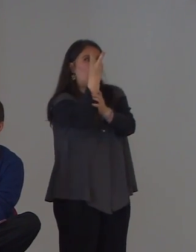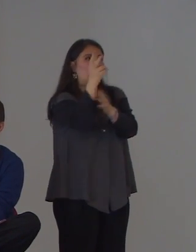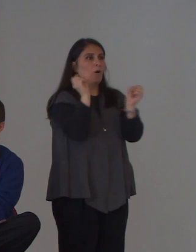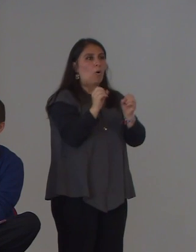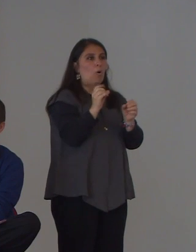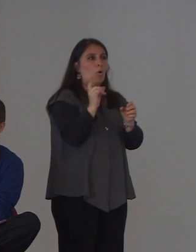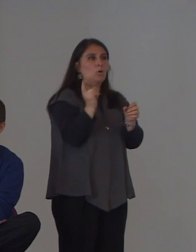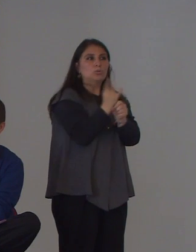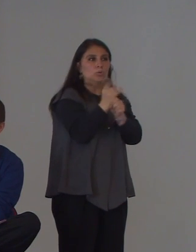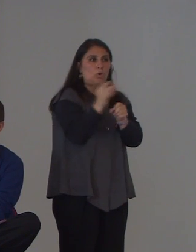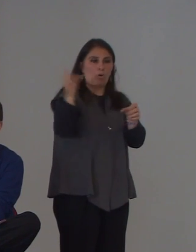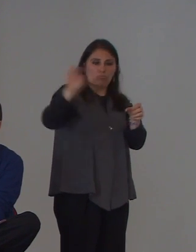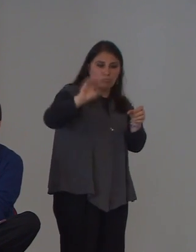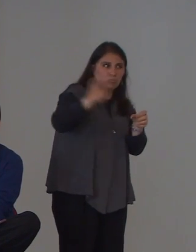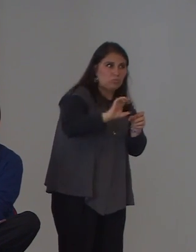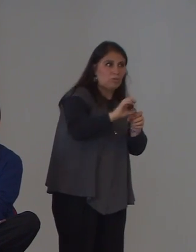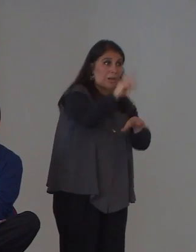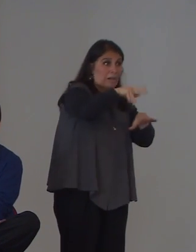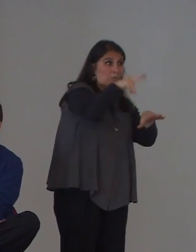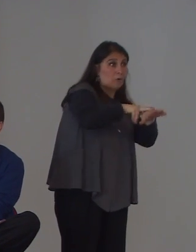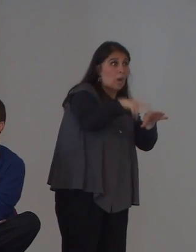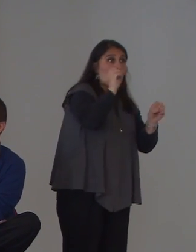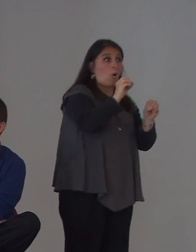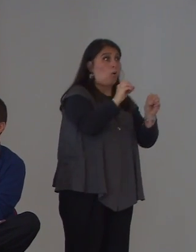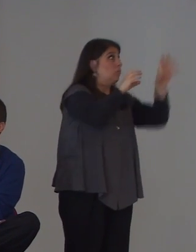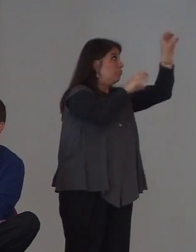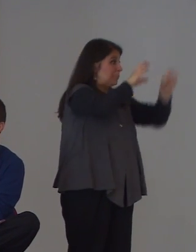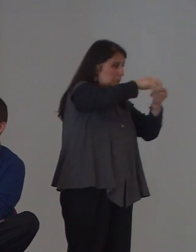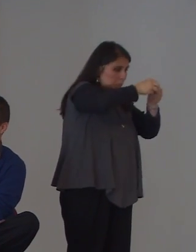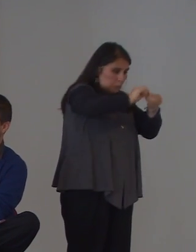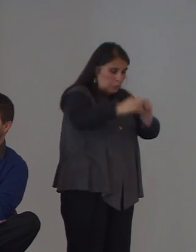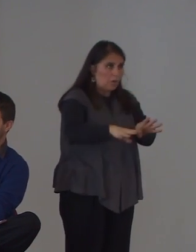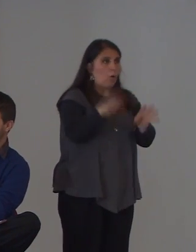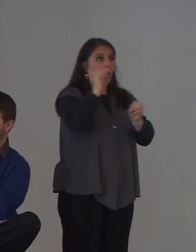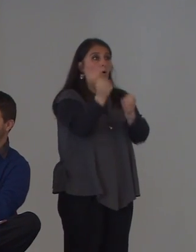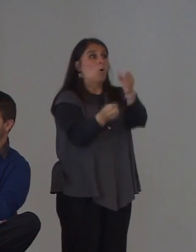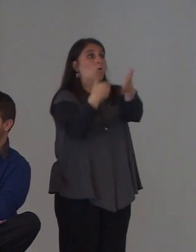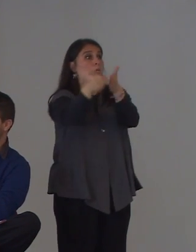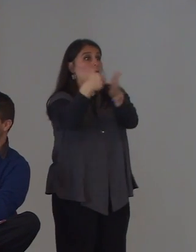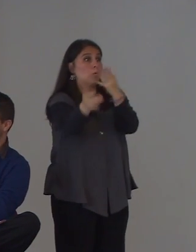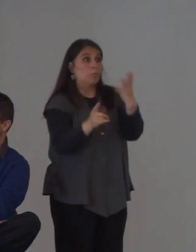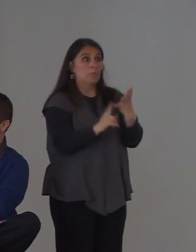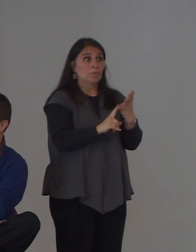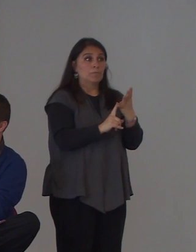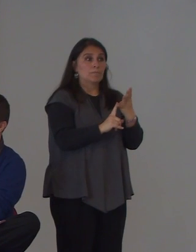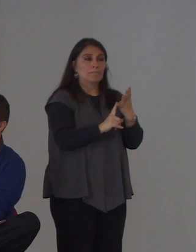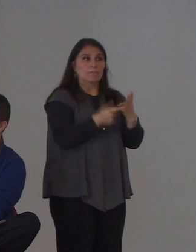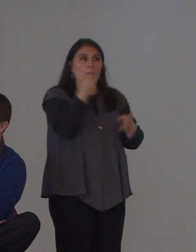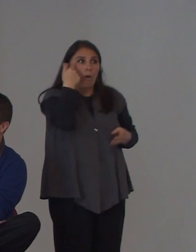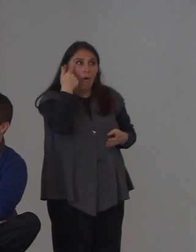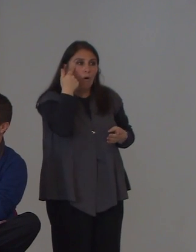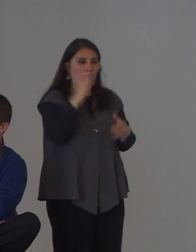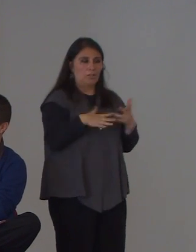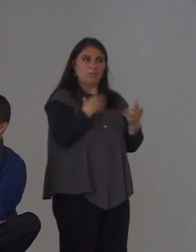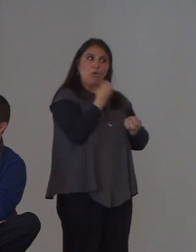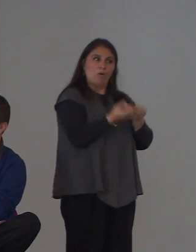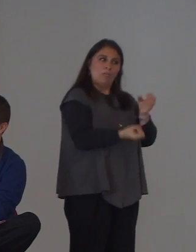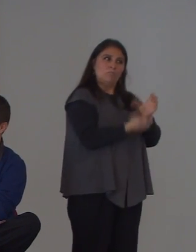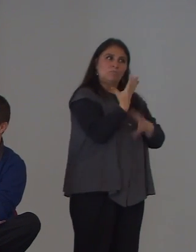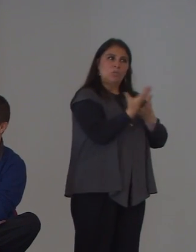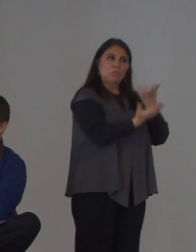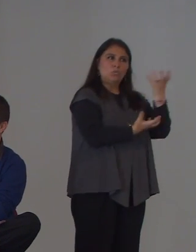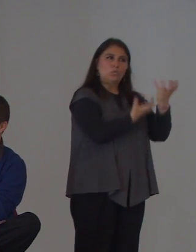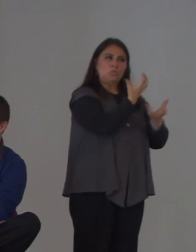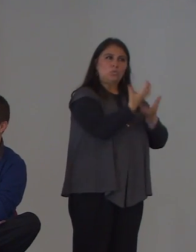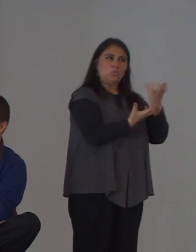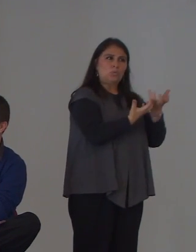condimento industrialmente producido. Pero también está el reconocimiento de que el acto de producir alimento para otros es un acto amoroso.